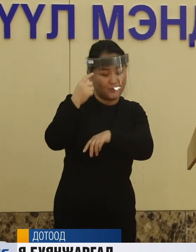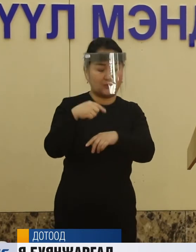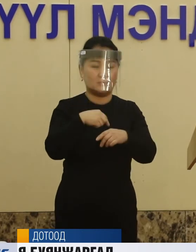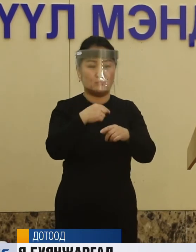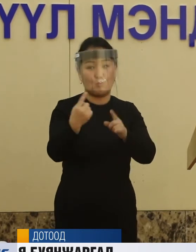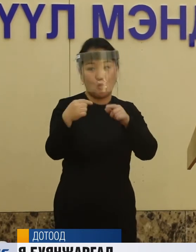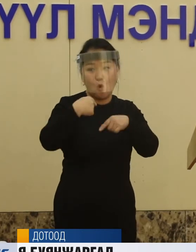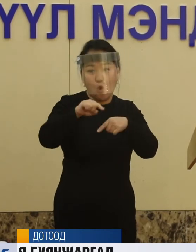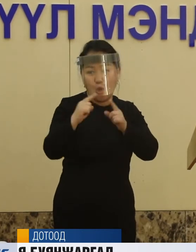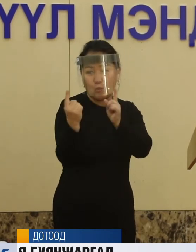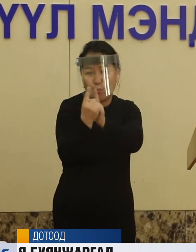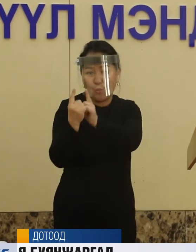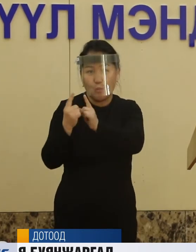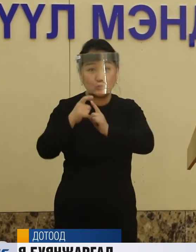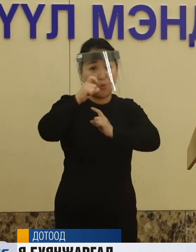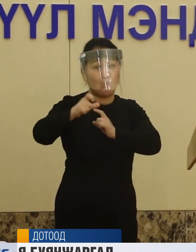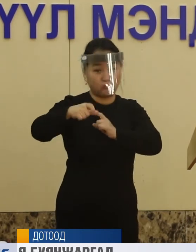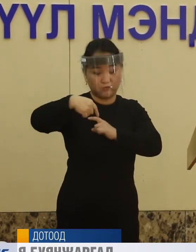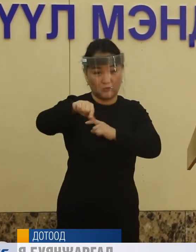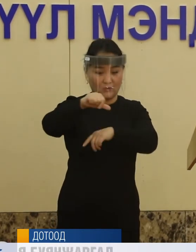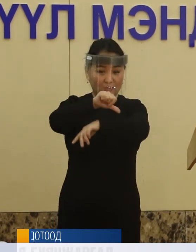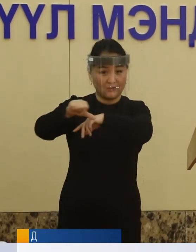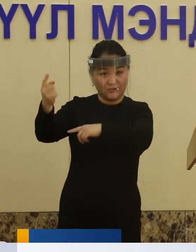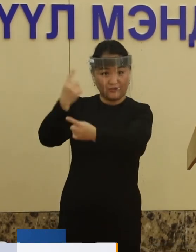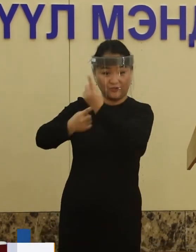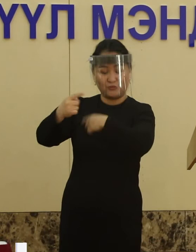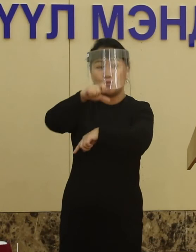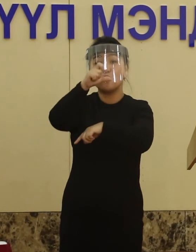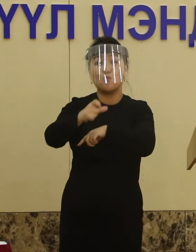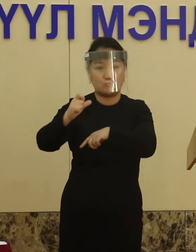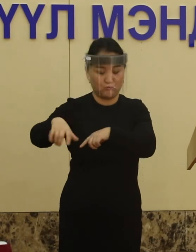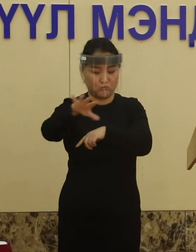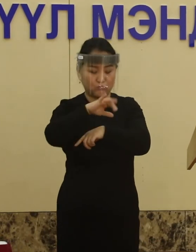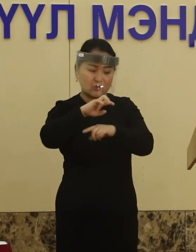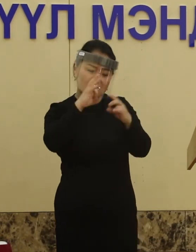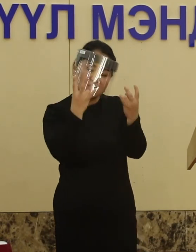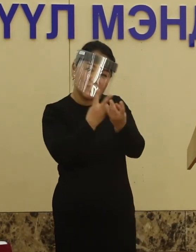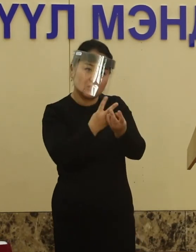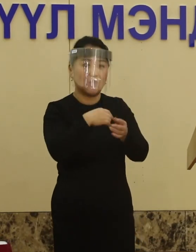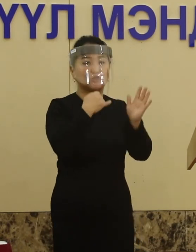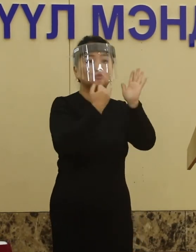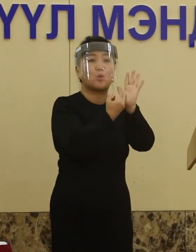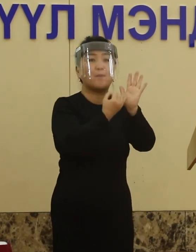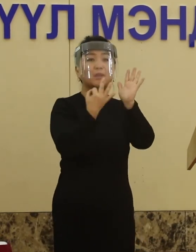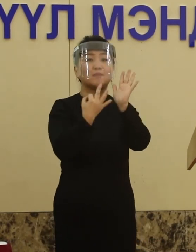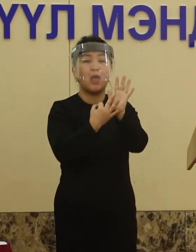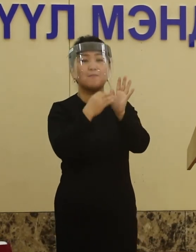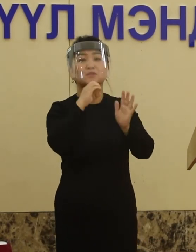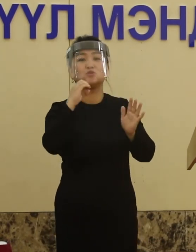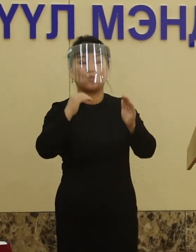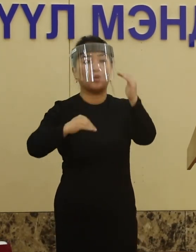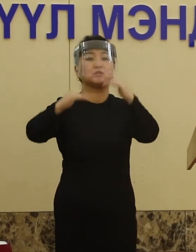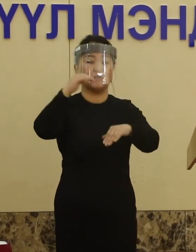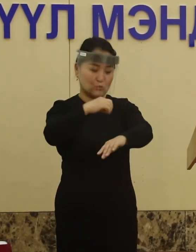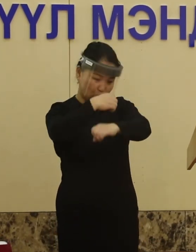ойрын хавтал бусад энэ улс орнуудаас ирсэн бүх хүмүүст ингэж шинжилгээ хийгээд нийтдээ бол 6800 гаруй шинжилгээг бид